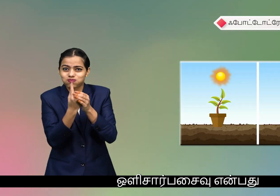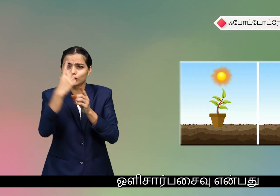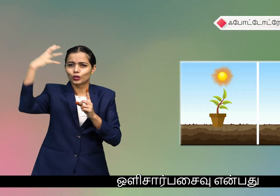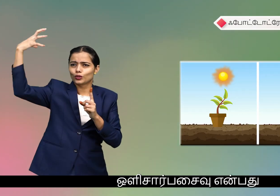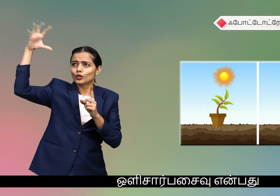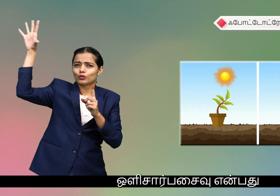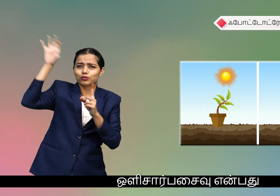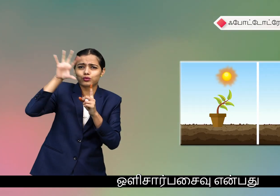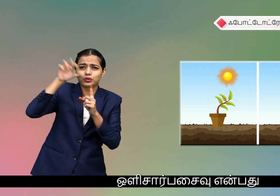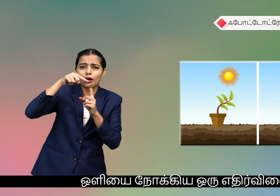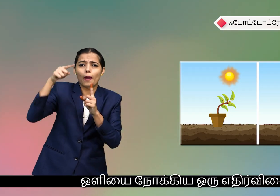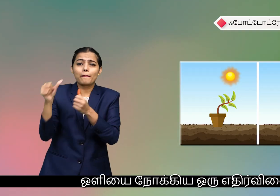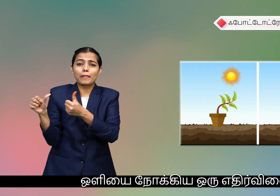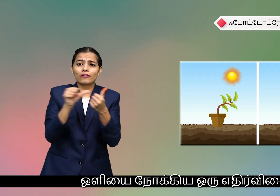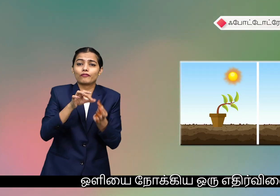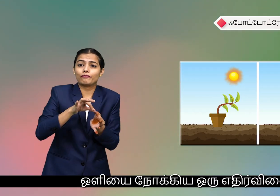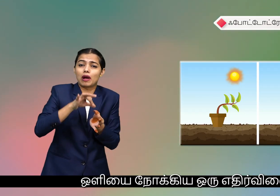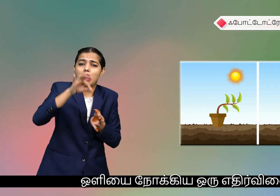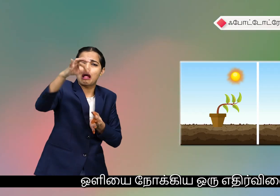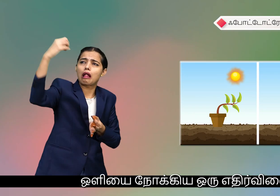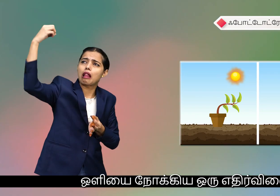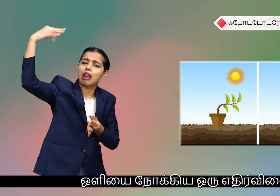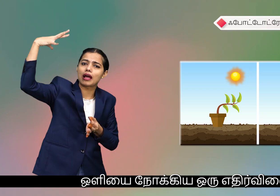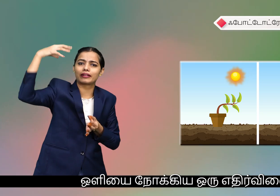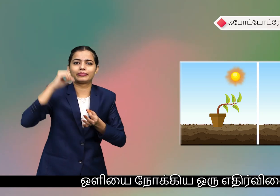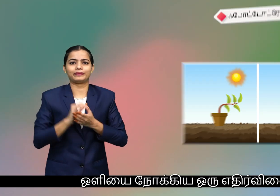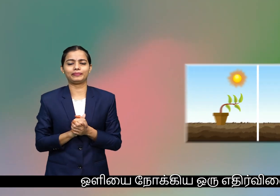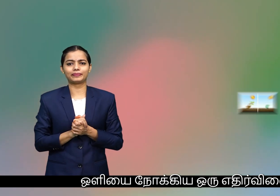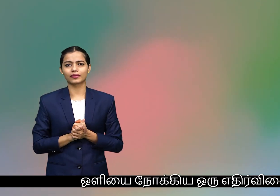ஒளிசார் பசைவு என்பது ஒளியை நோக்கிய ஒரு எதிர்வினை.